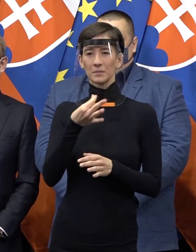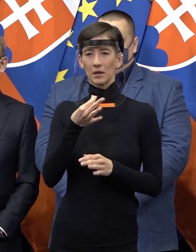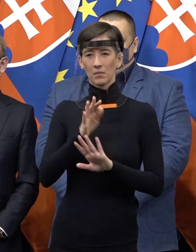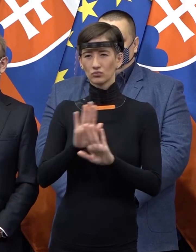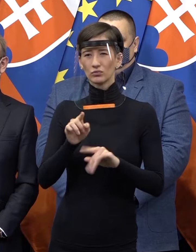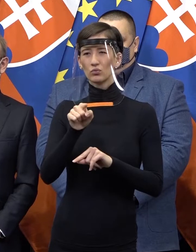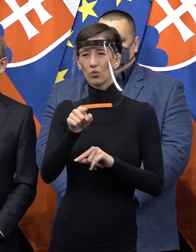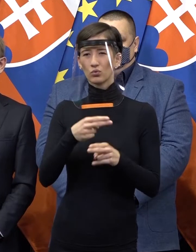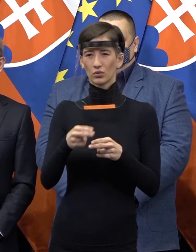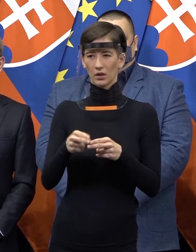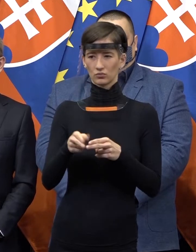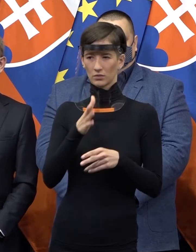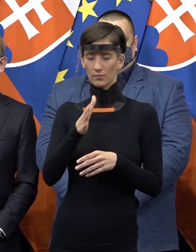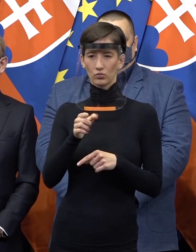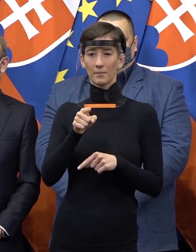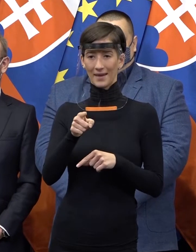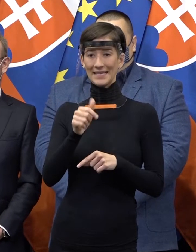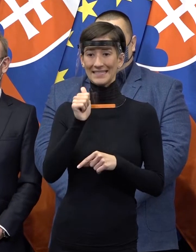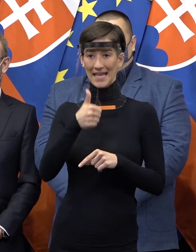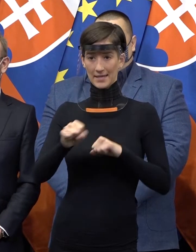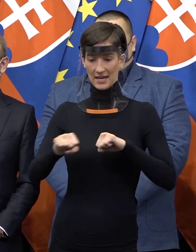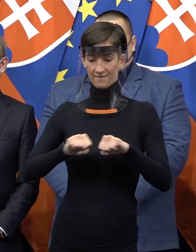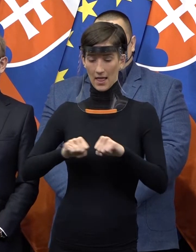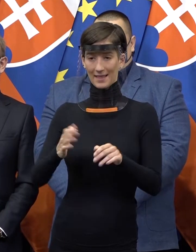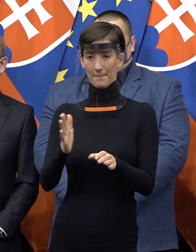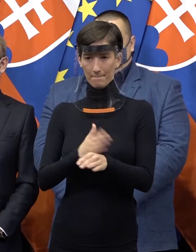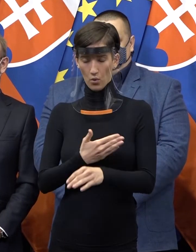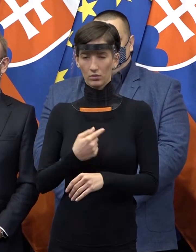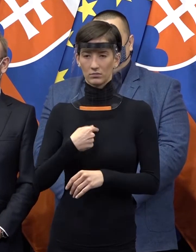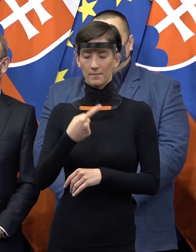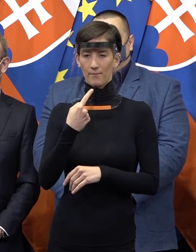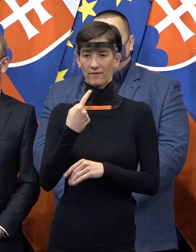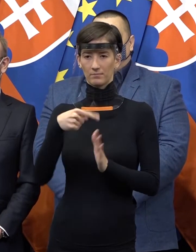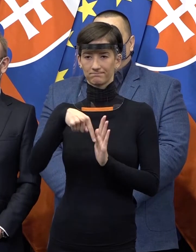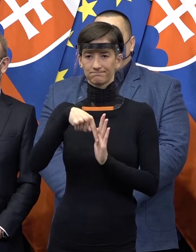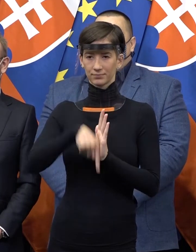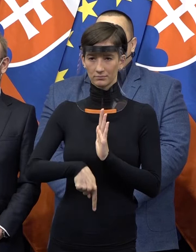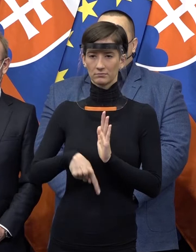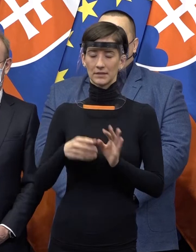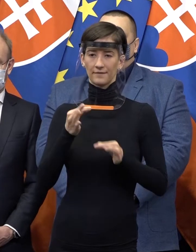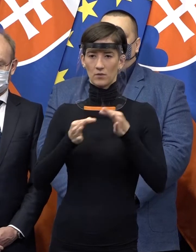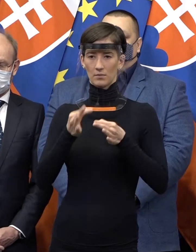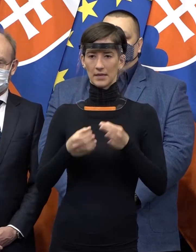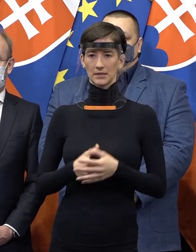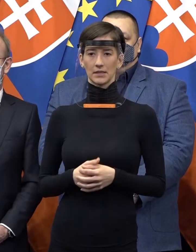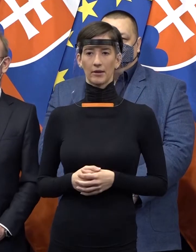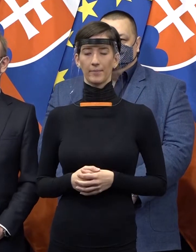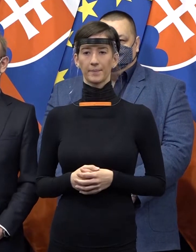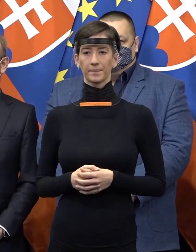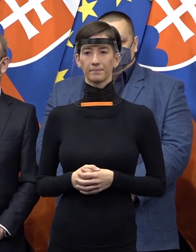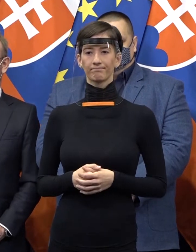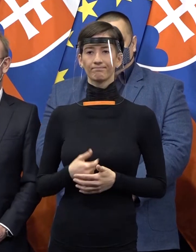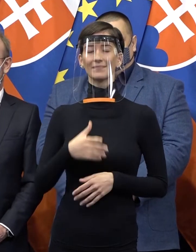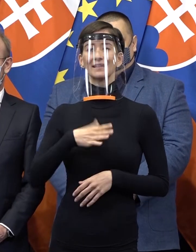technikálie. Predpokladám, že zajtra po vláde vám v tejto veci budem vedieť povedať tie podrobnosti. Ak sa ešte môžem opýtať, keďže je tu toľko